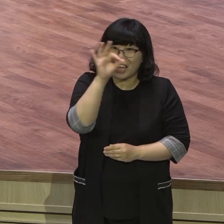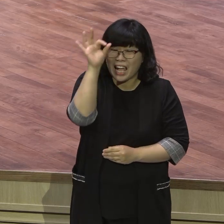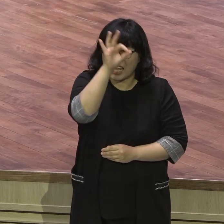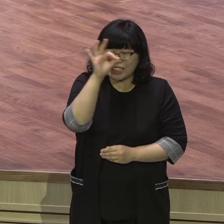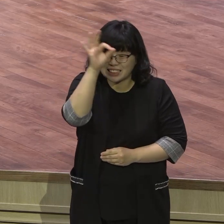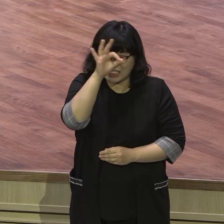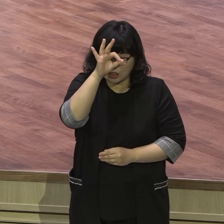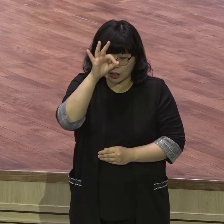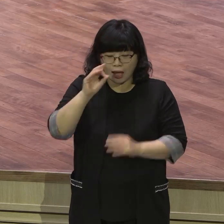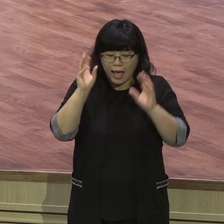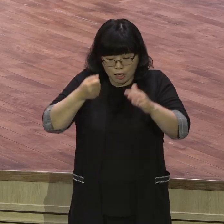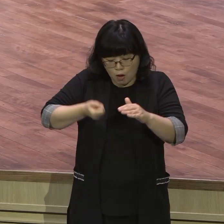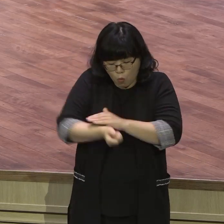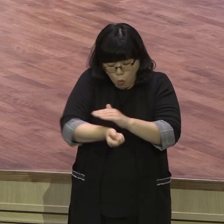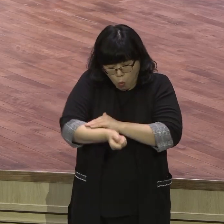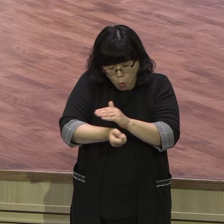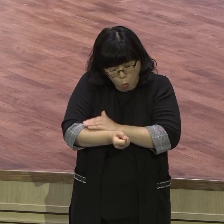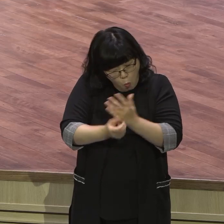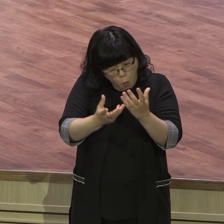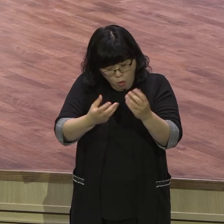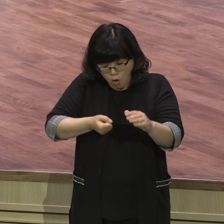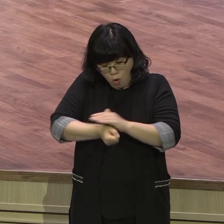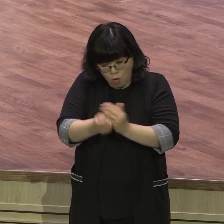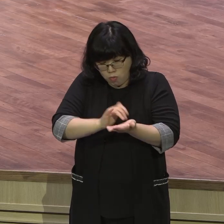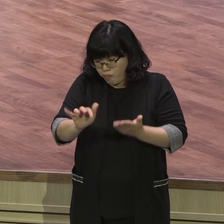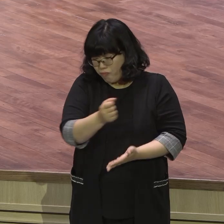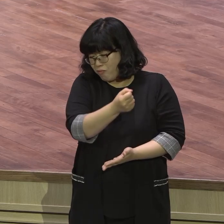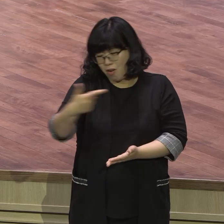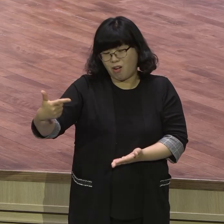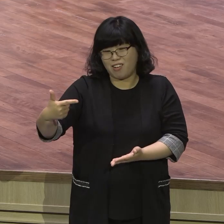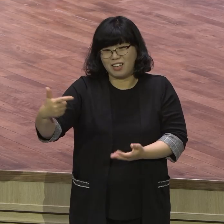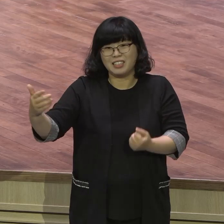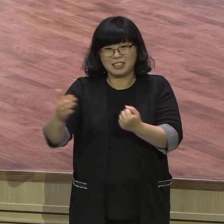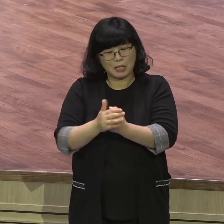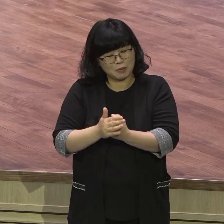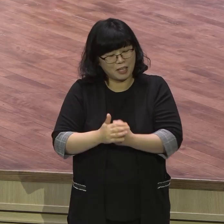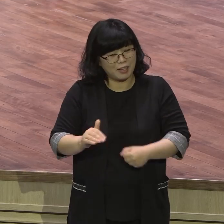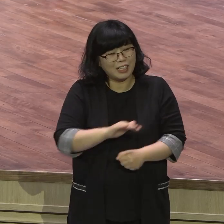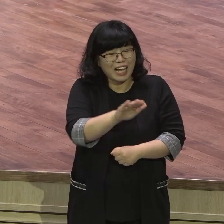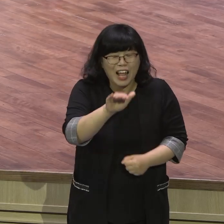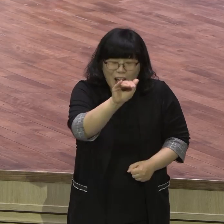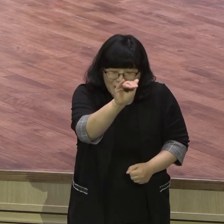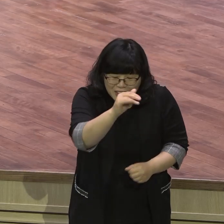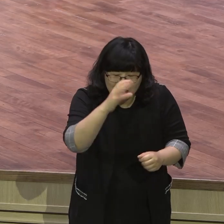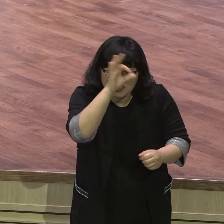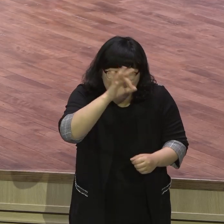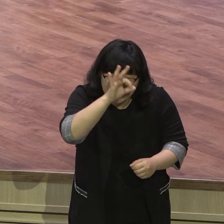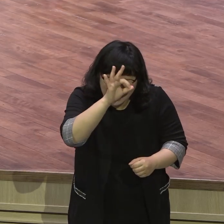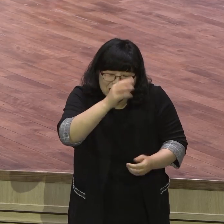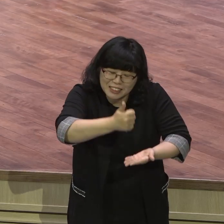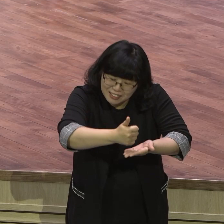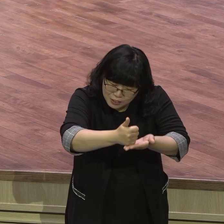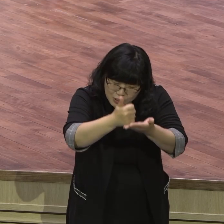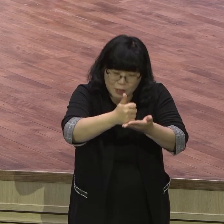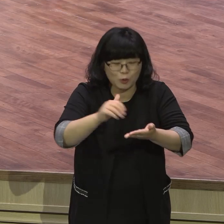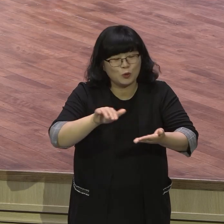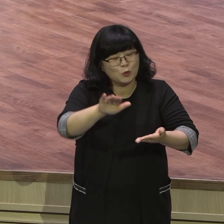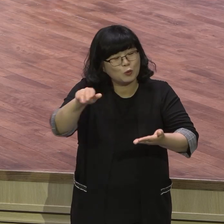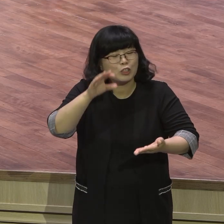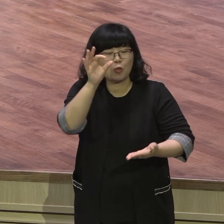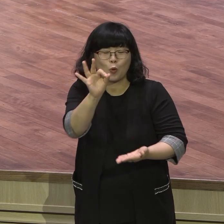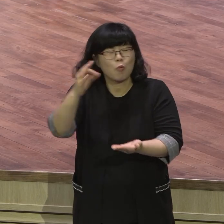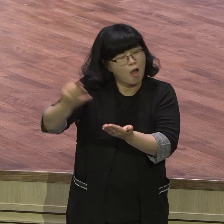부귀용화를 누르는 그런 마음으로 돼지 주둥이에 돈을 꼽습니다. 이런 의미가 있어서